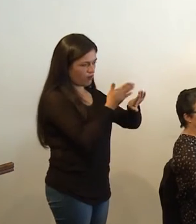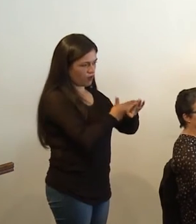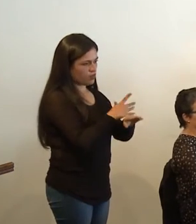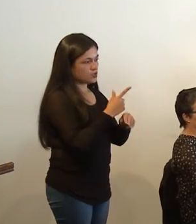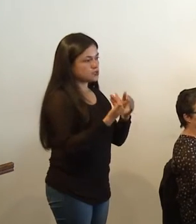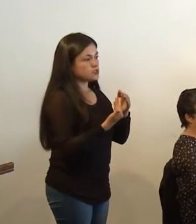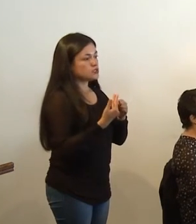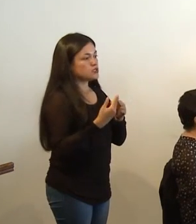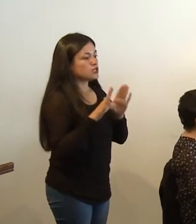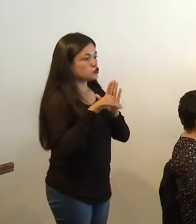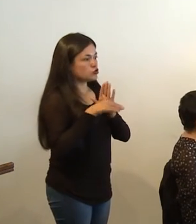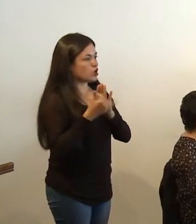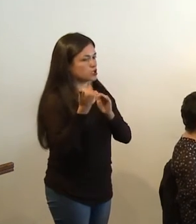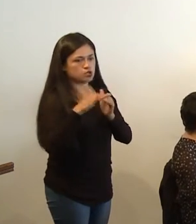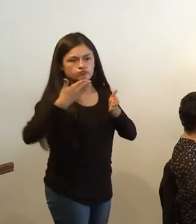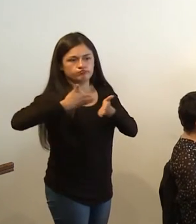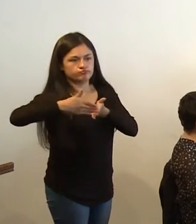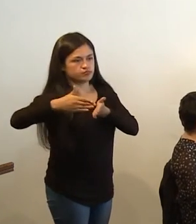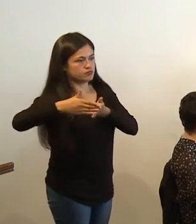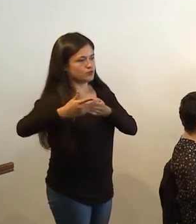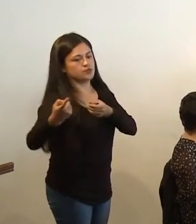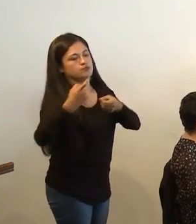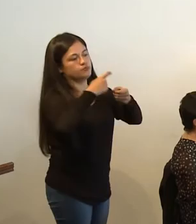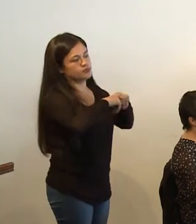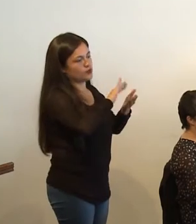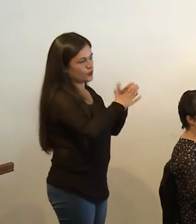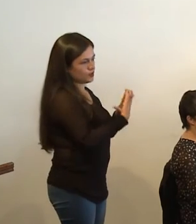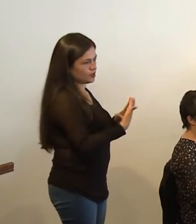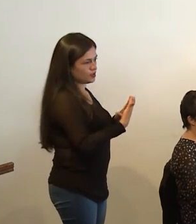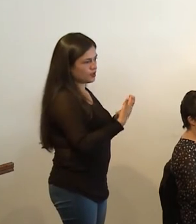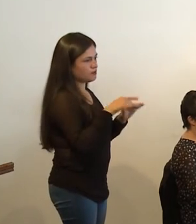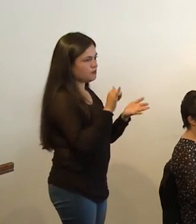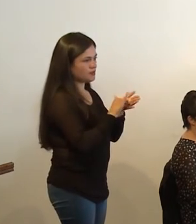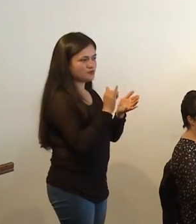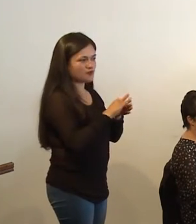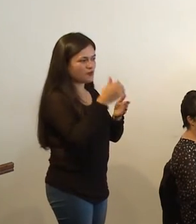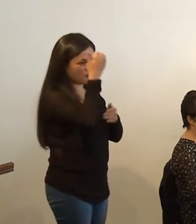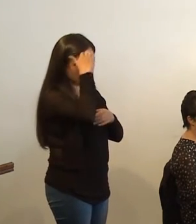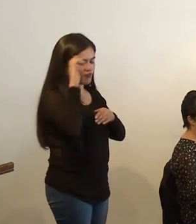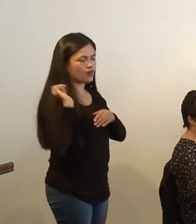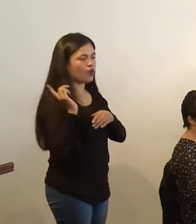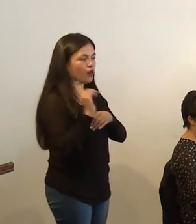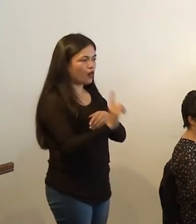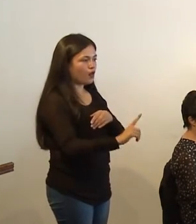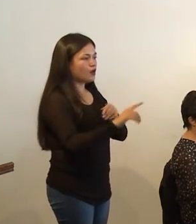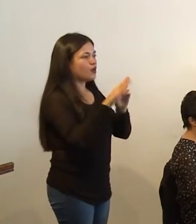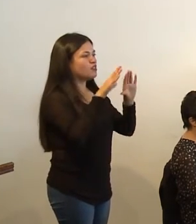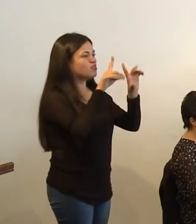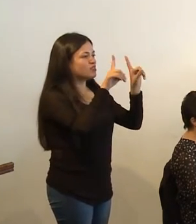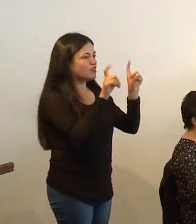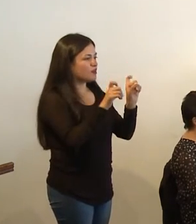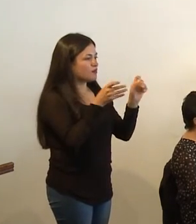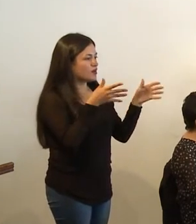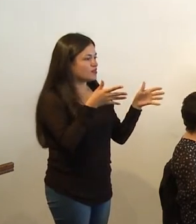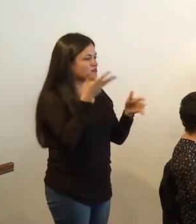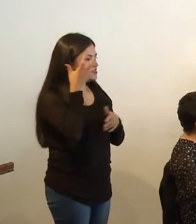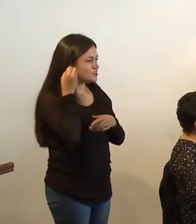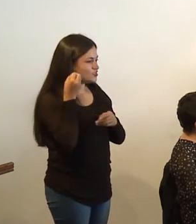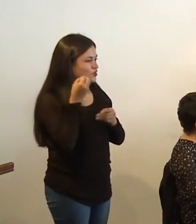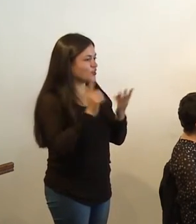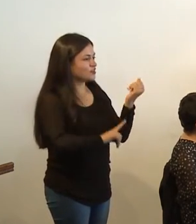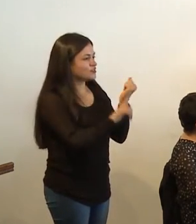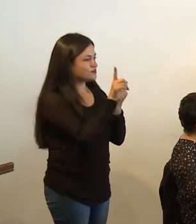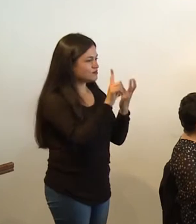del Departamento de Ciencias Sociales, profesora que había sido también de muchos de nosotros, en Historia Contemporánea, en Derechos